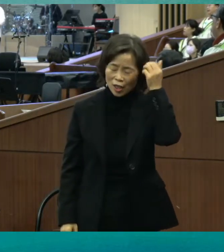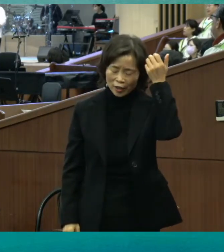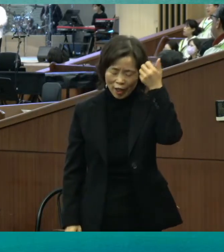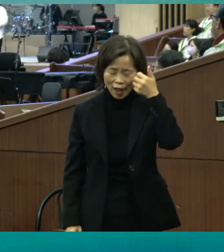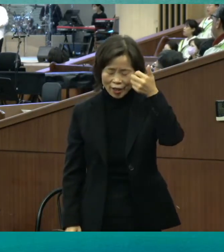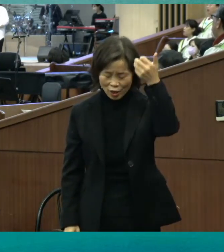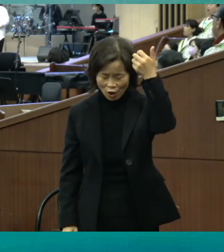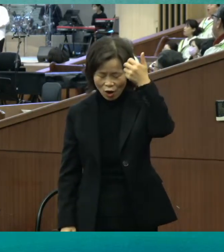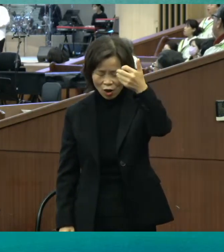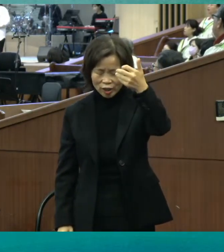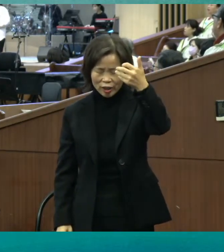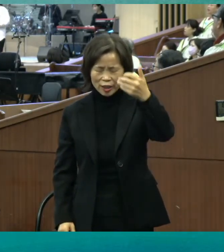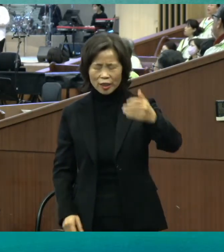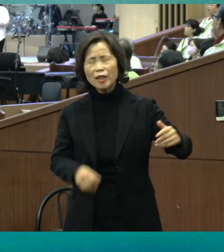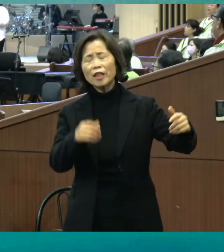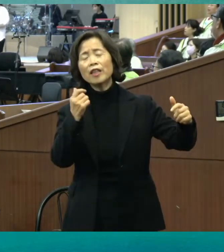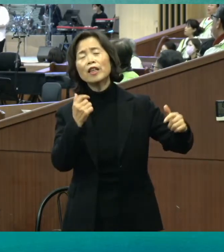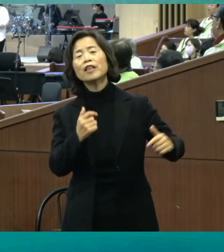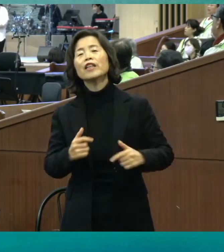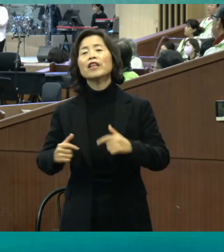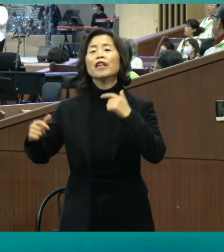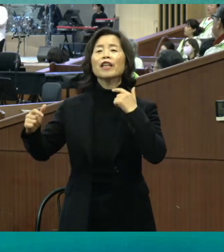내 영이